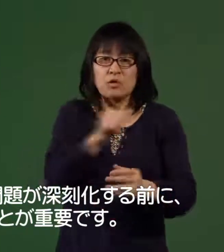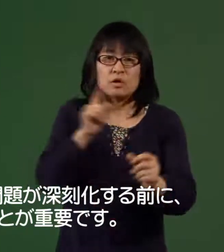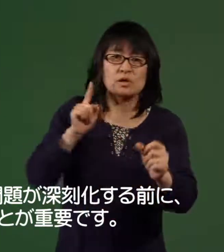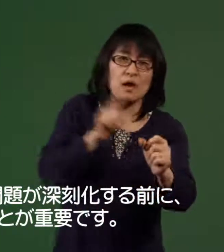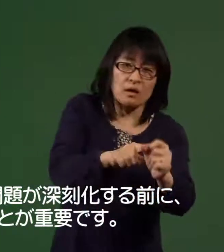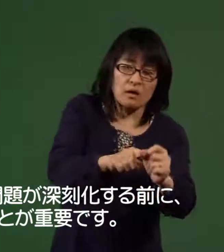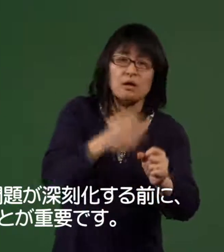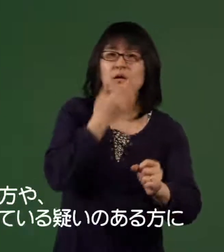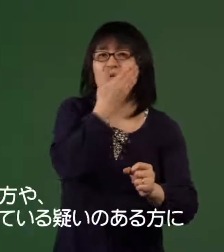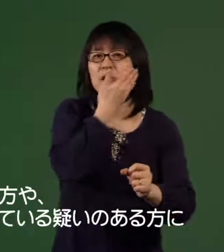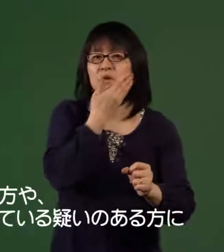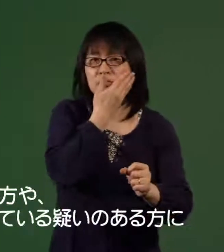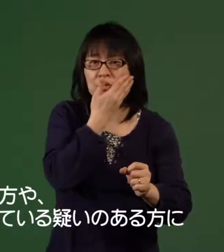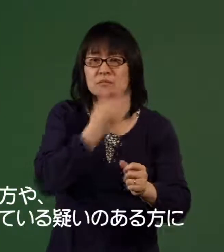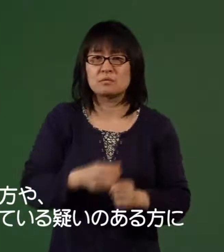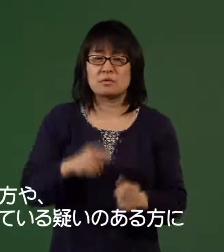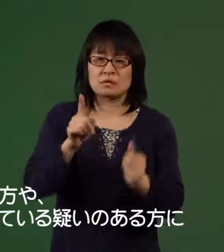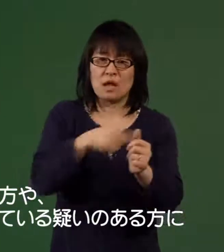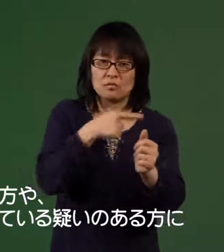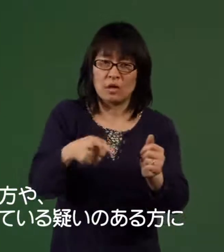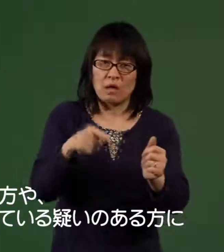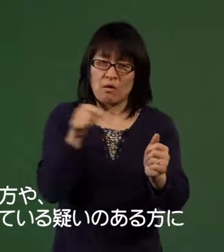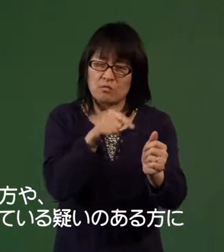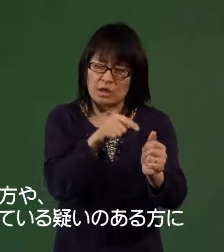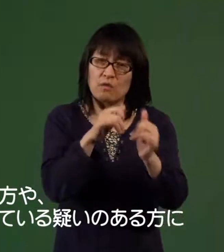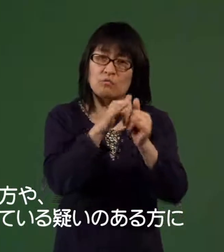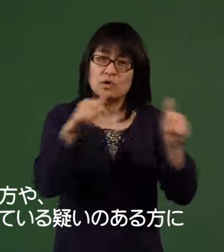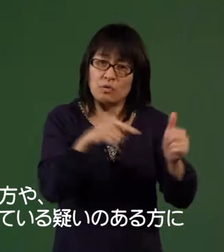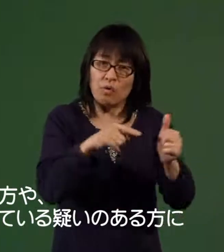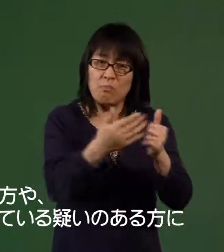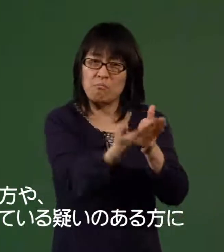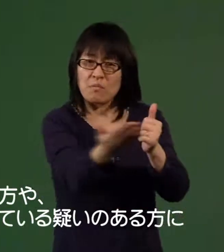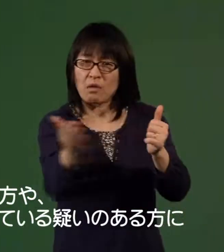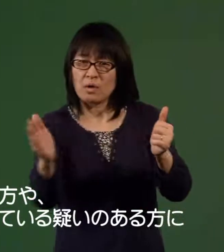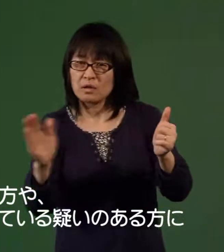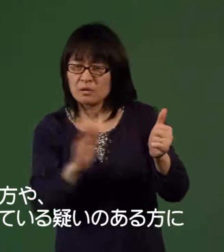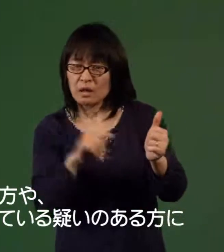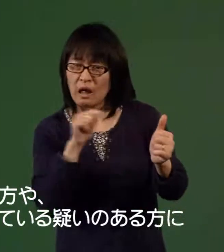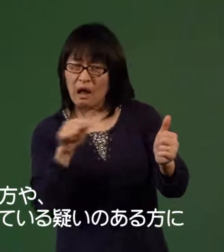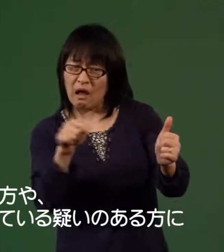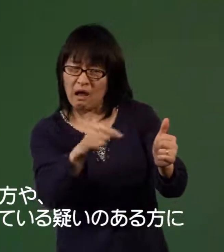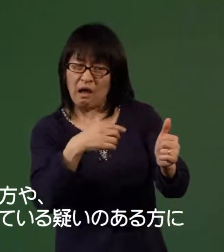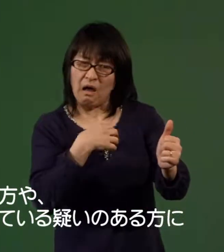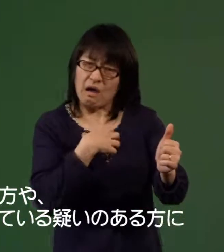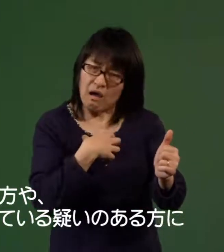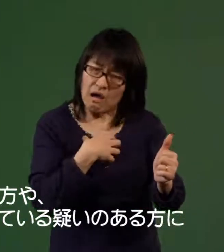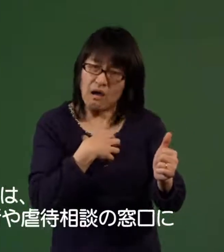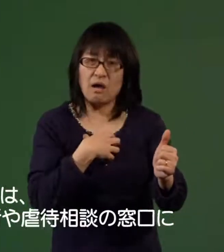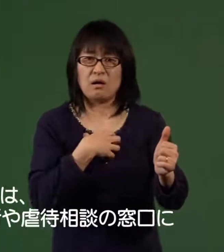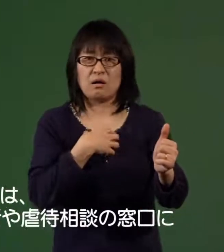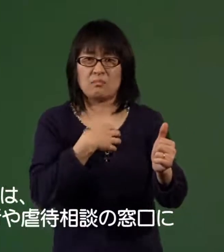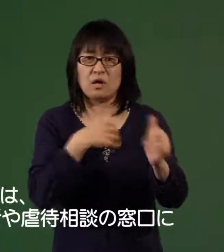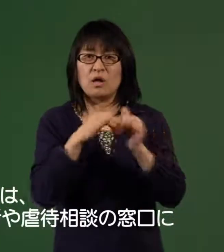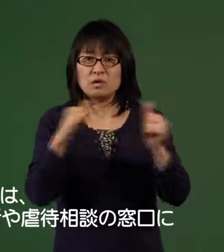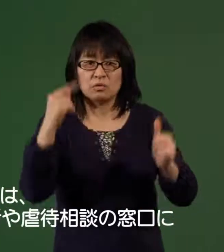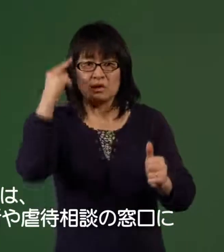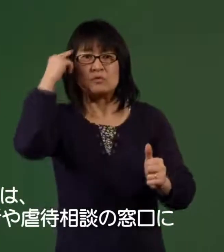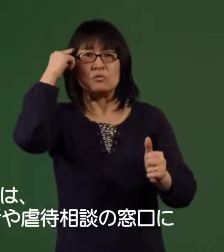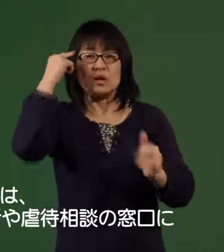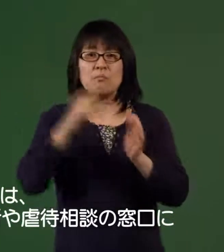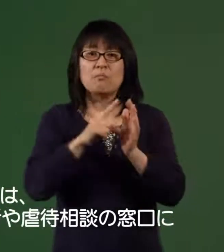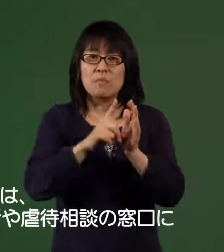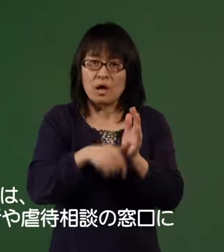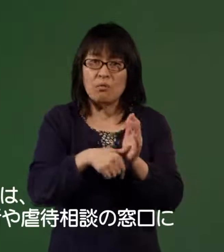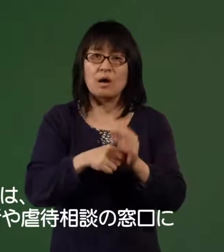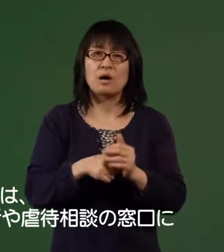です虐待を受けている方や周りで虐待を受けている疑いのある方に気づいた場合など